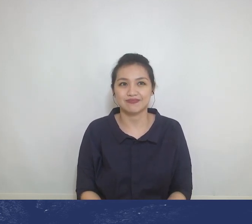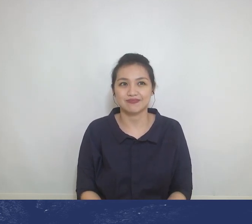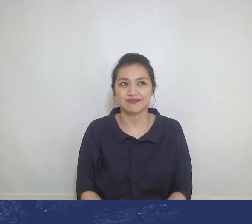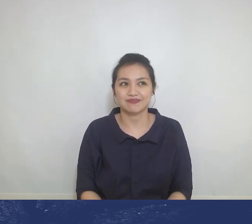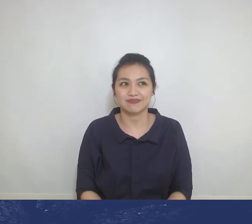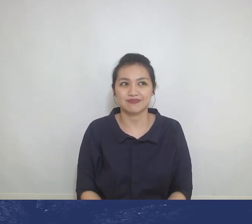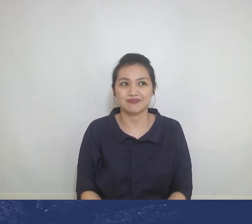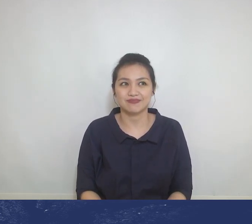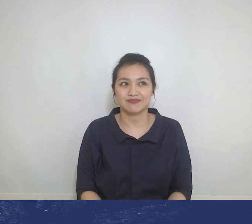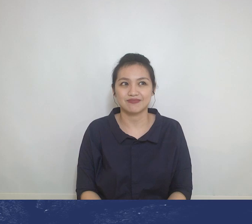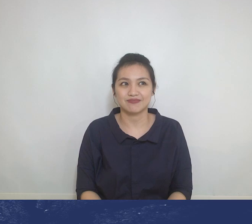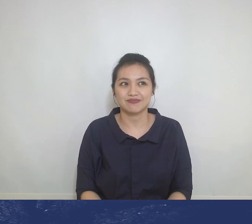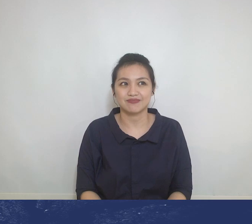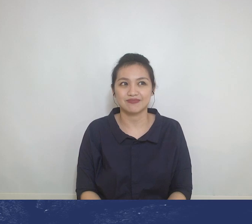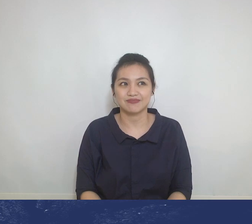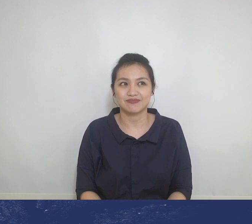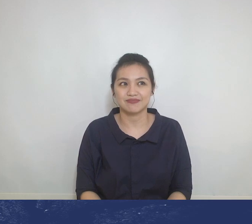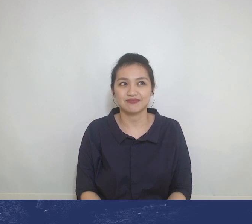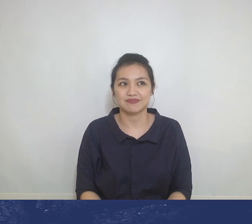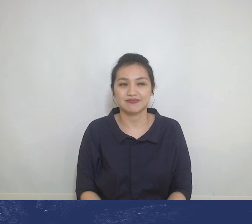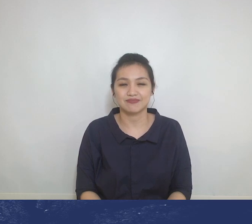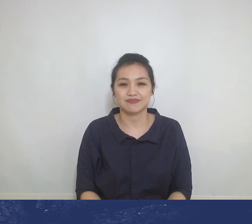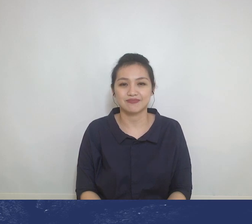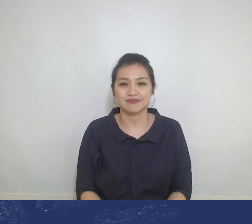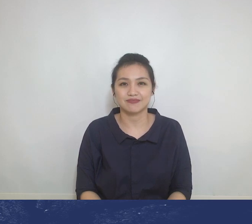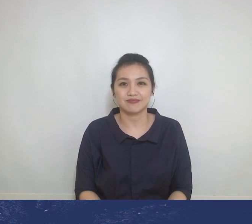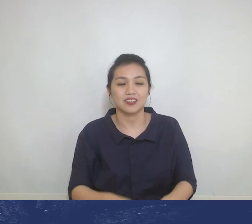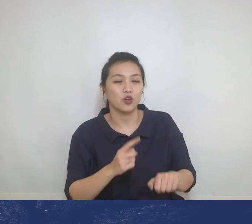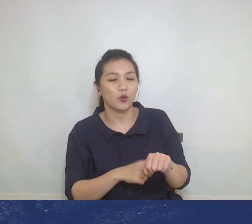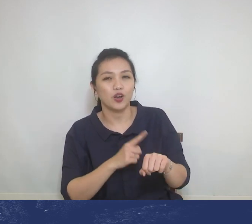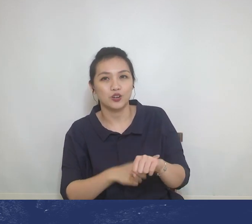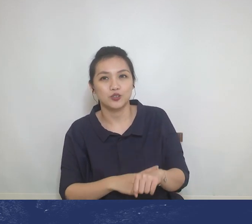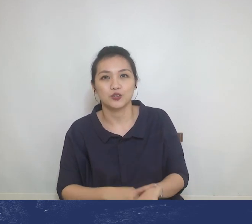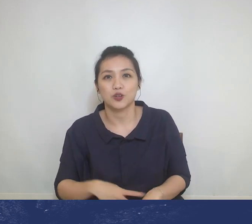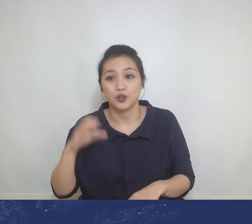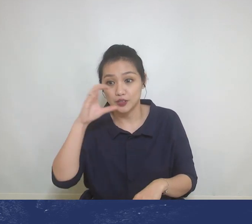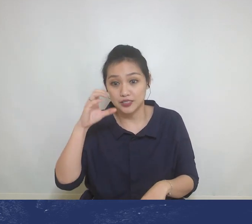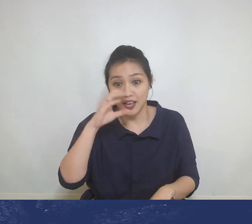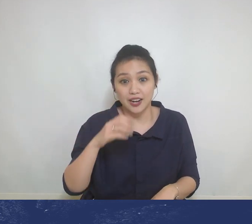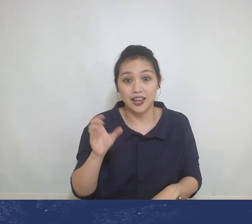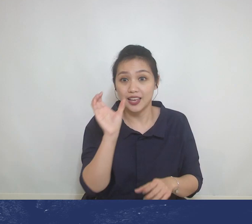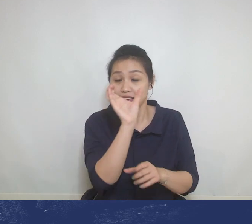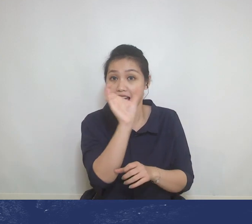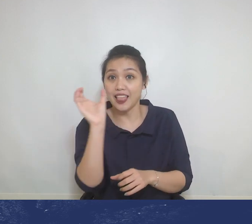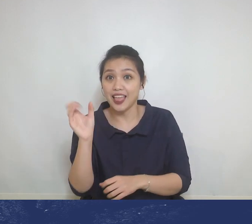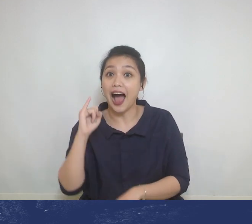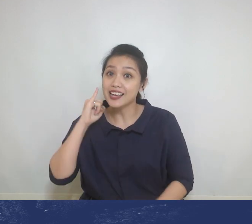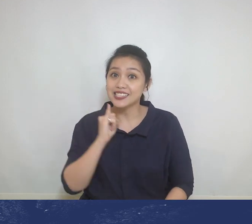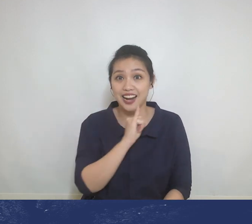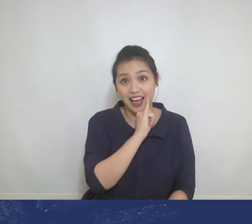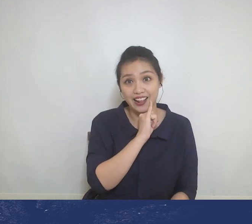apa? Penipu, terus pemegang tumit, heel grabber. Tapi ketika kita cari arti kata